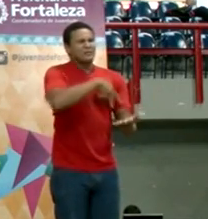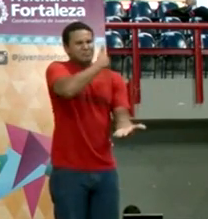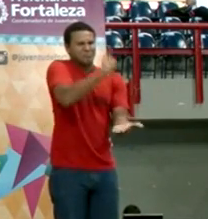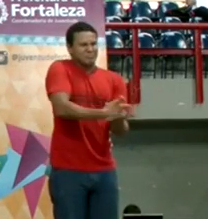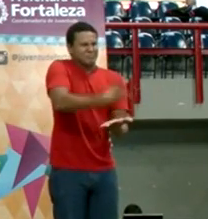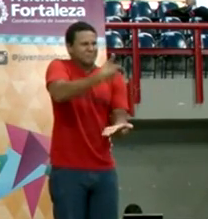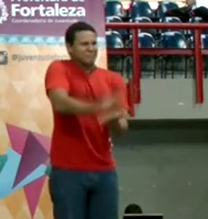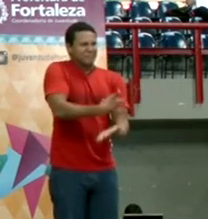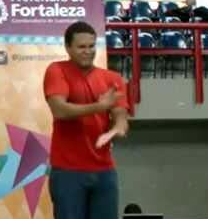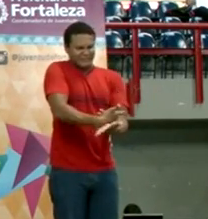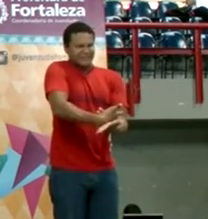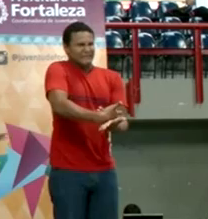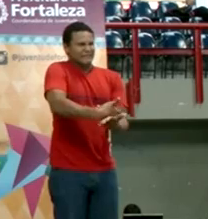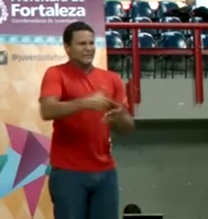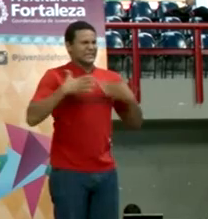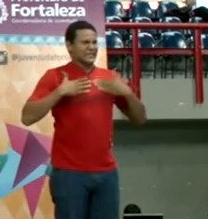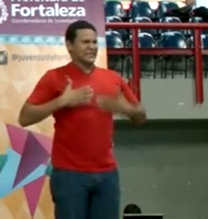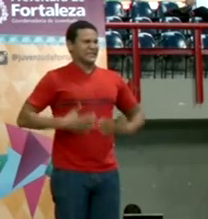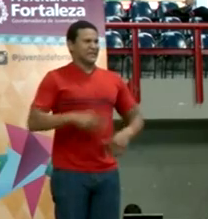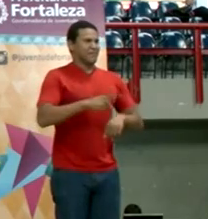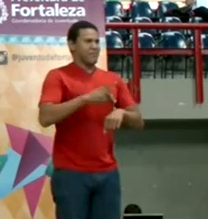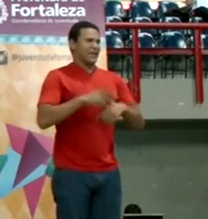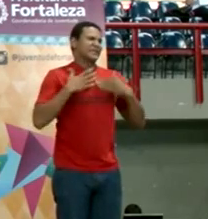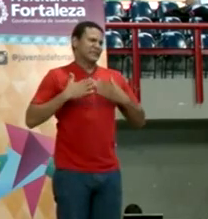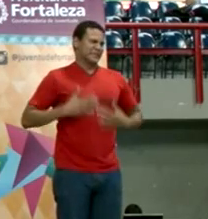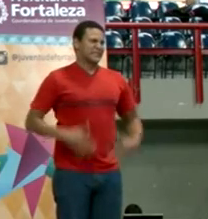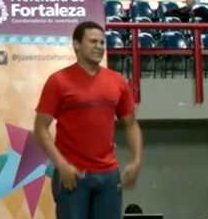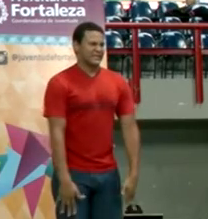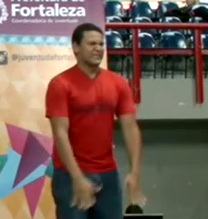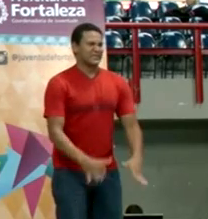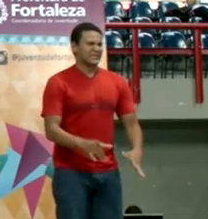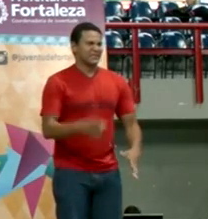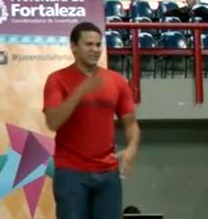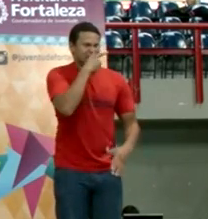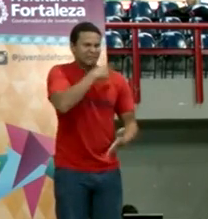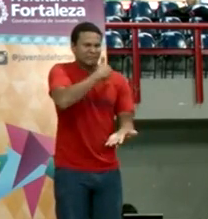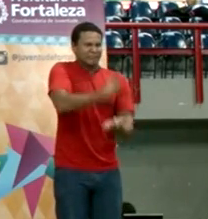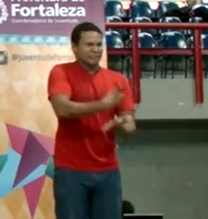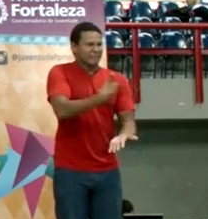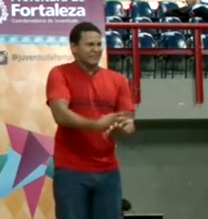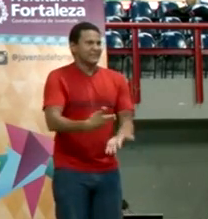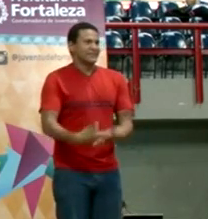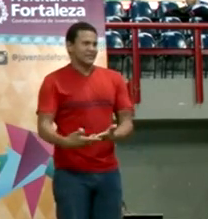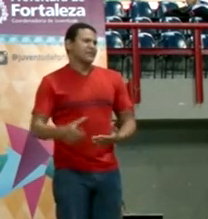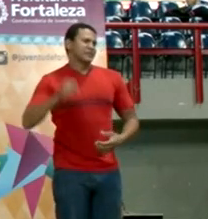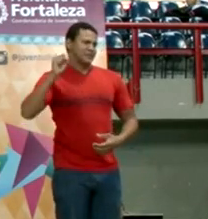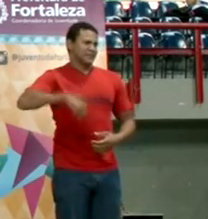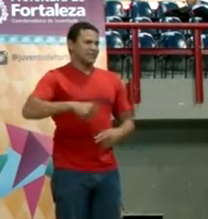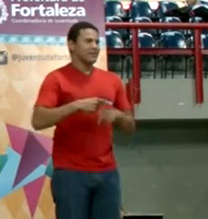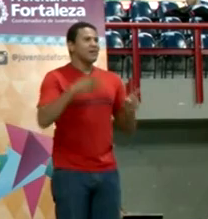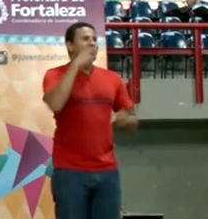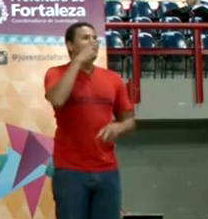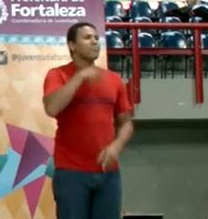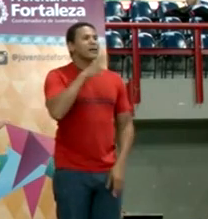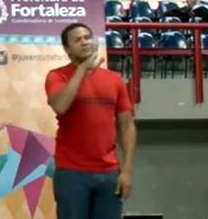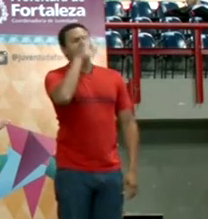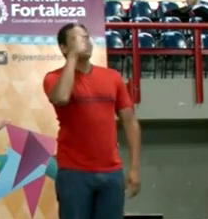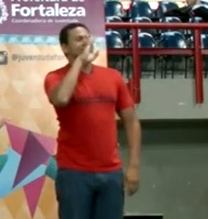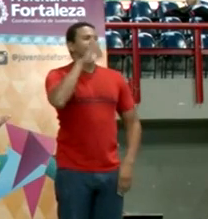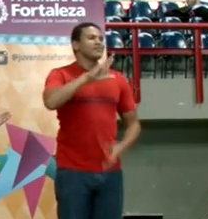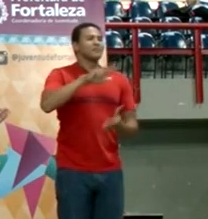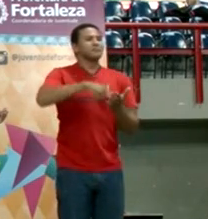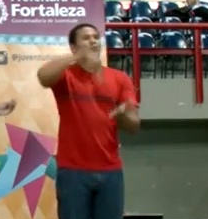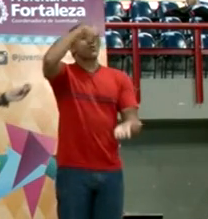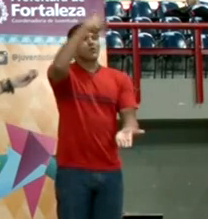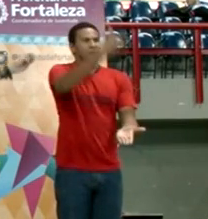deve ter quicado nas pedras. O joelho. Pega logo na quina do joelho. Tipo um bebê pulando na barragem, é mais ou menos